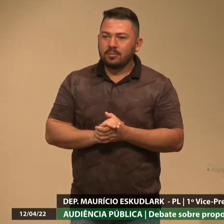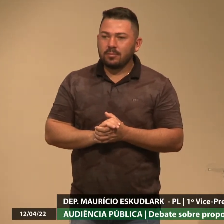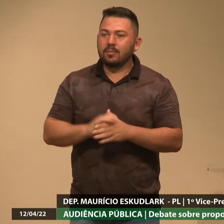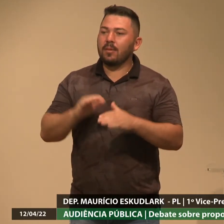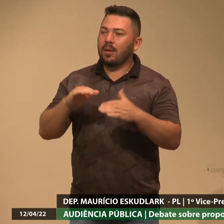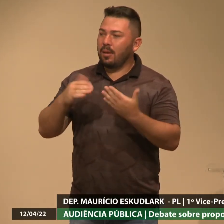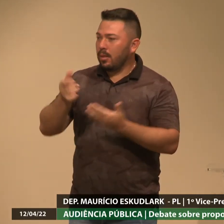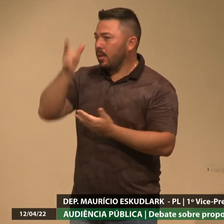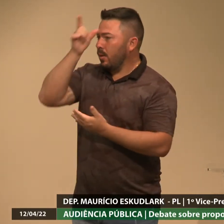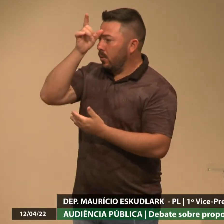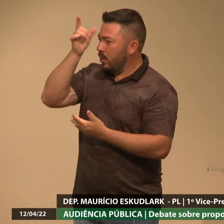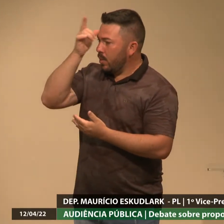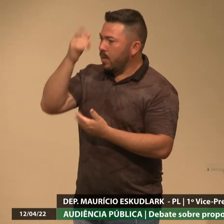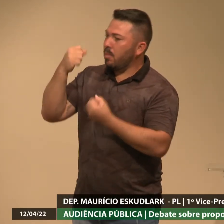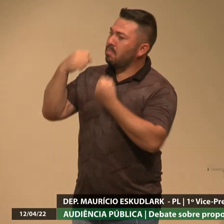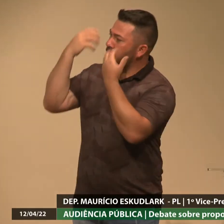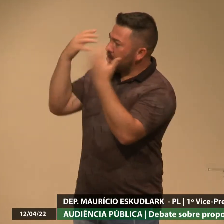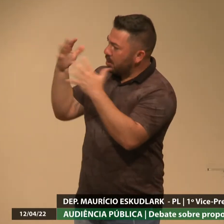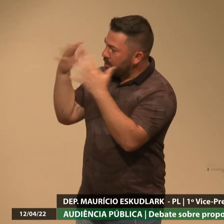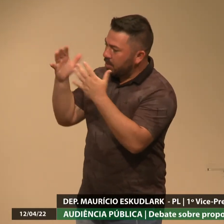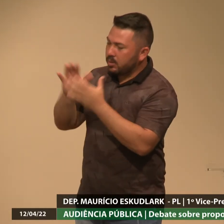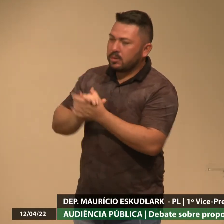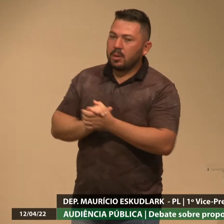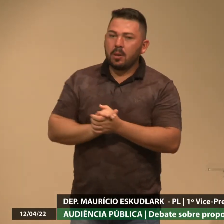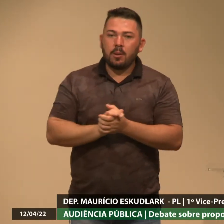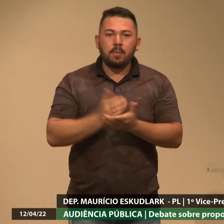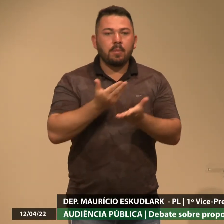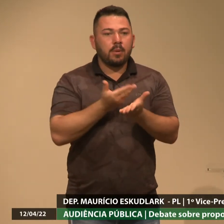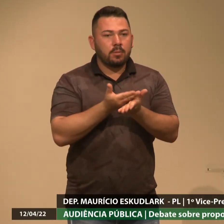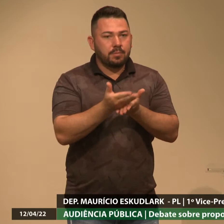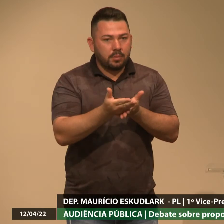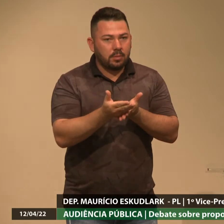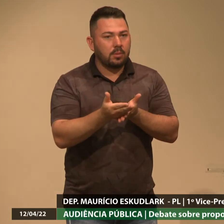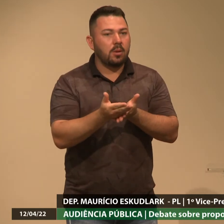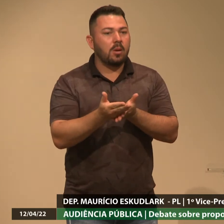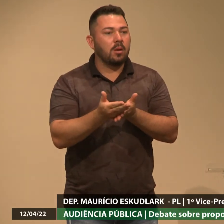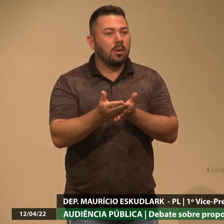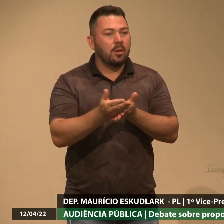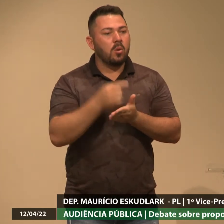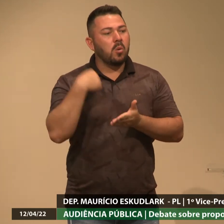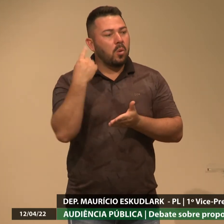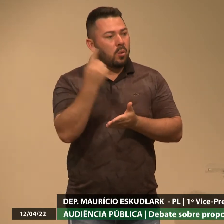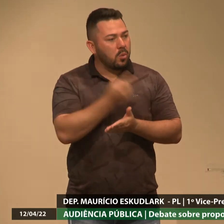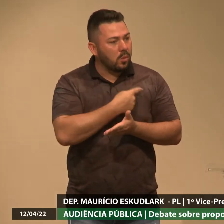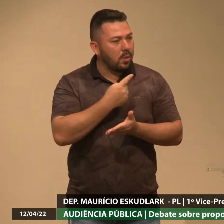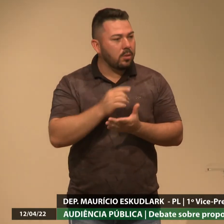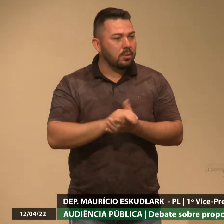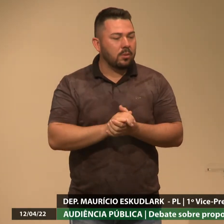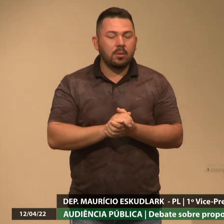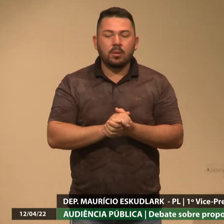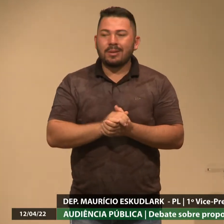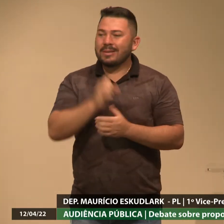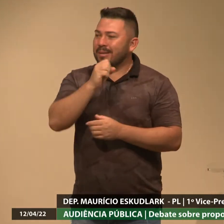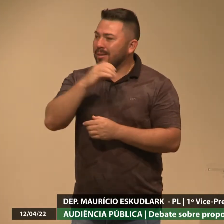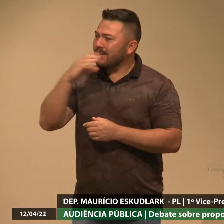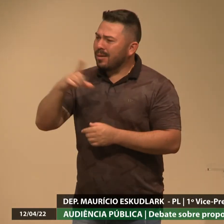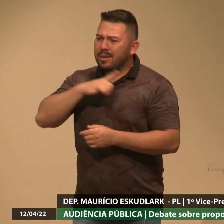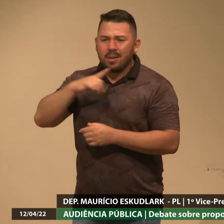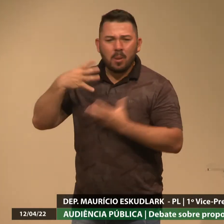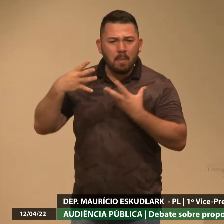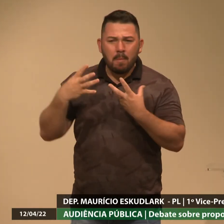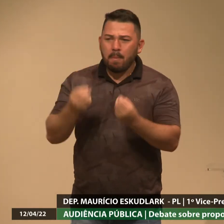o clima eu quero parabenizar você pela iniciativa Conte com nosso apoio Santa Catarina tem